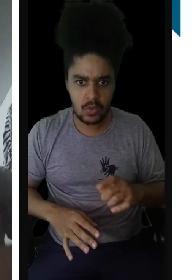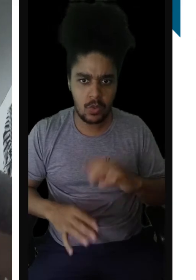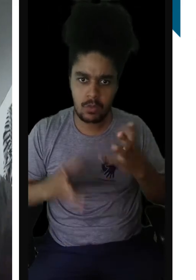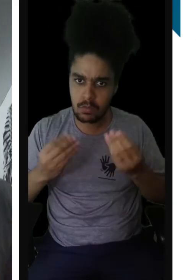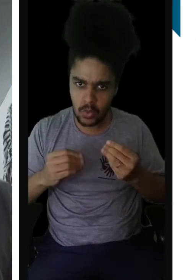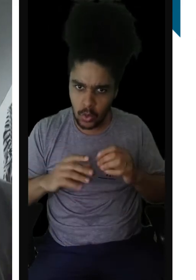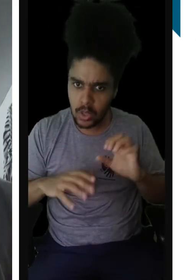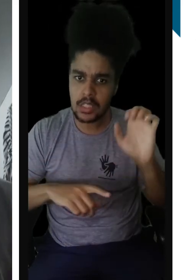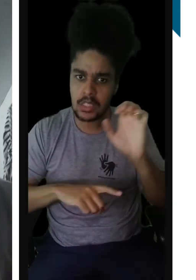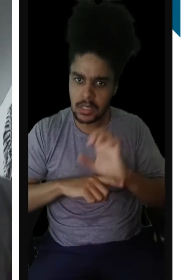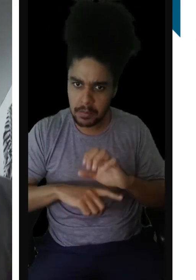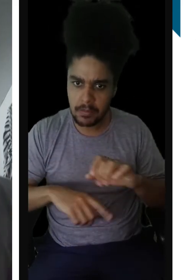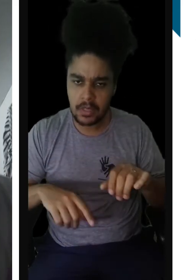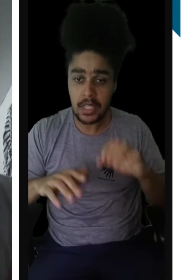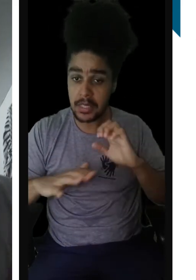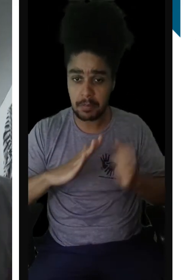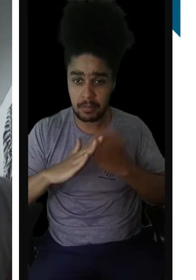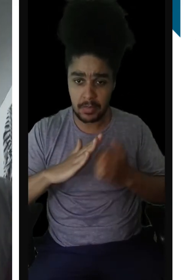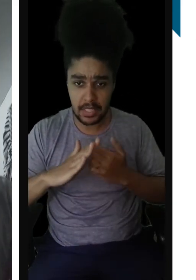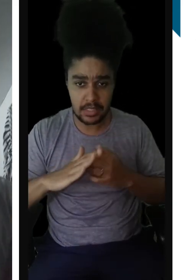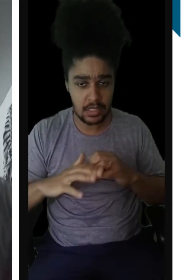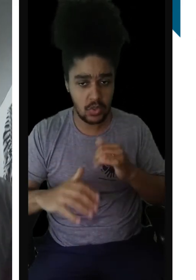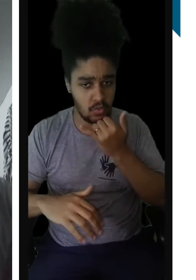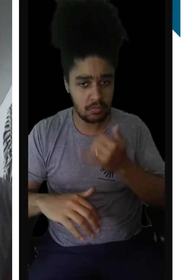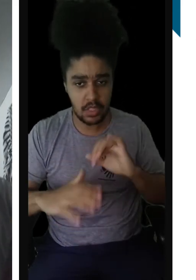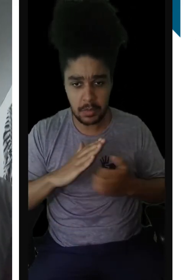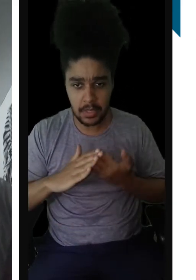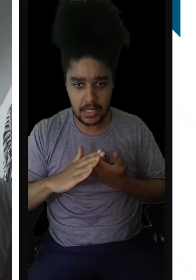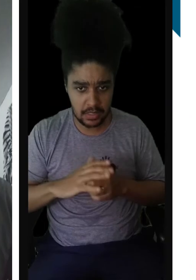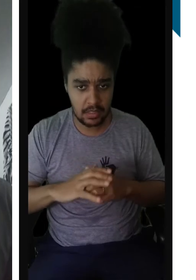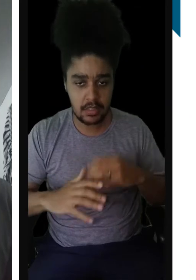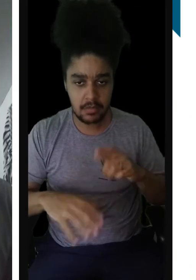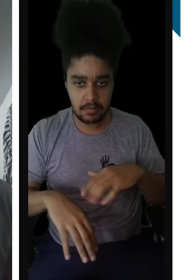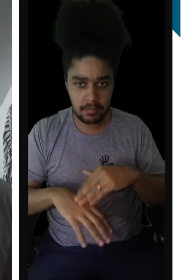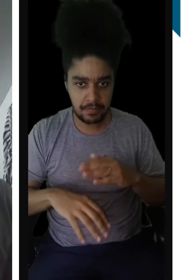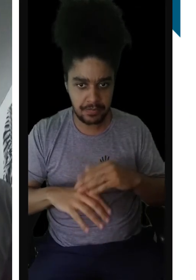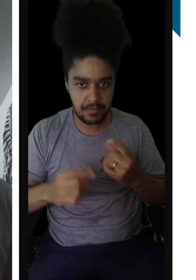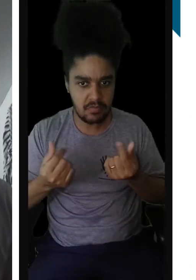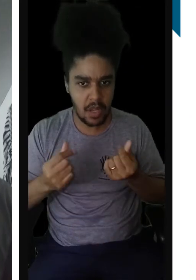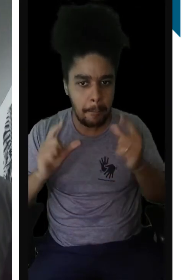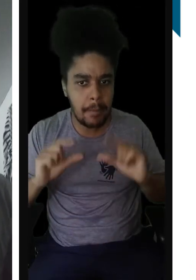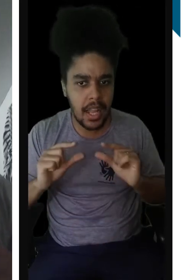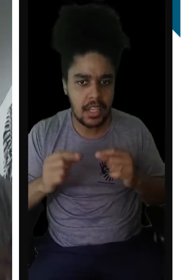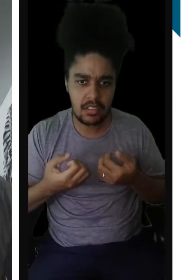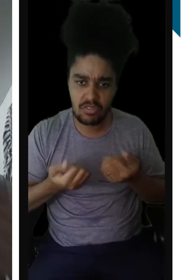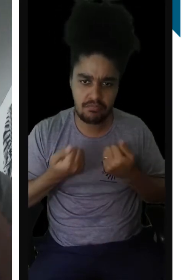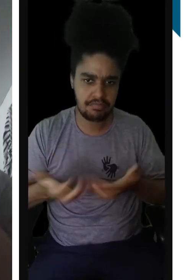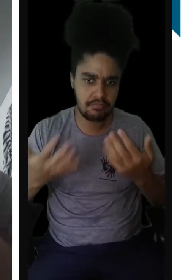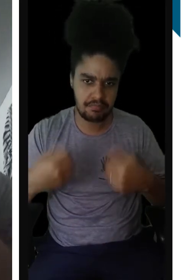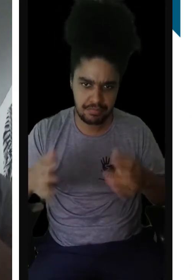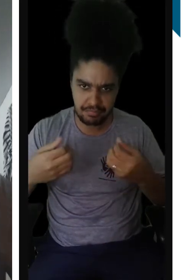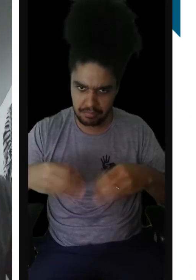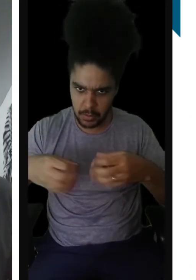sociedade. Grandes empresas, né, por ser mais barato descartar esses dejetos, também